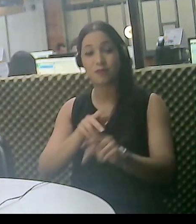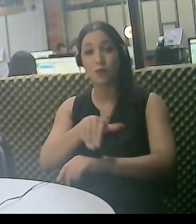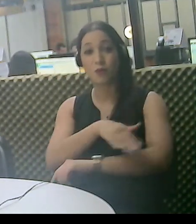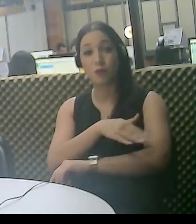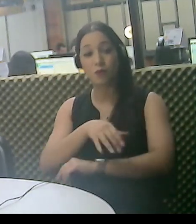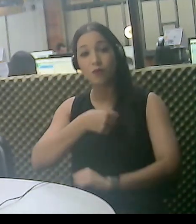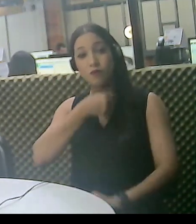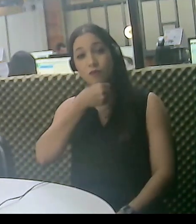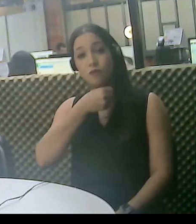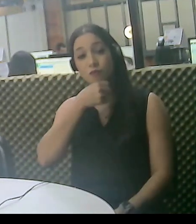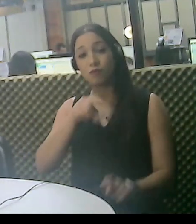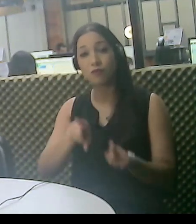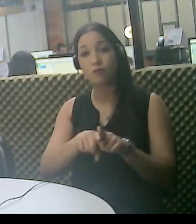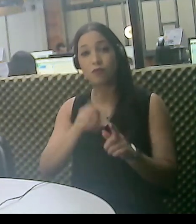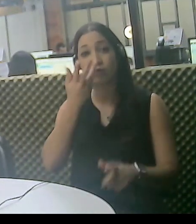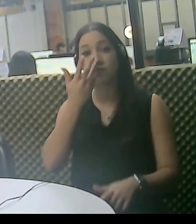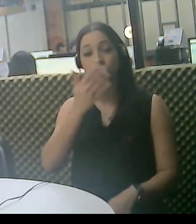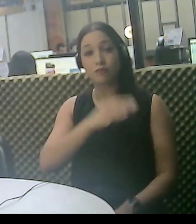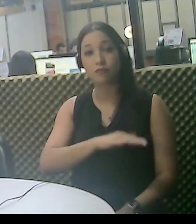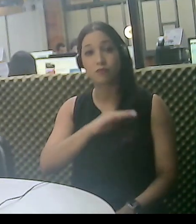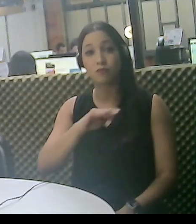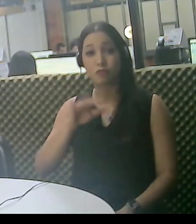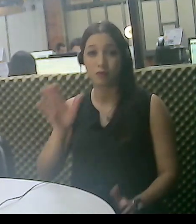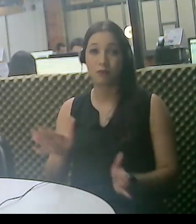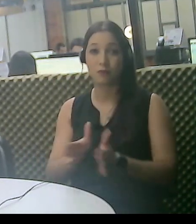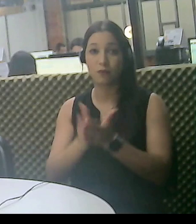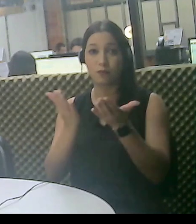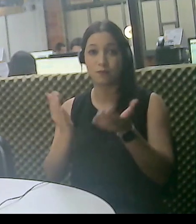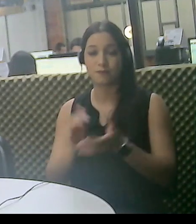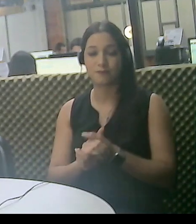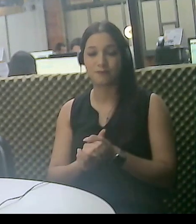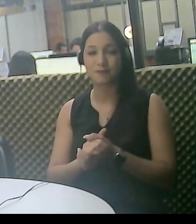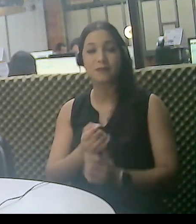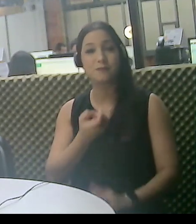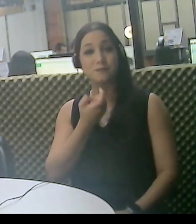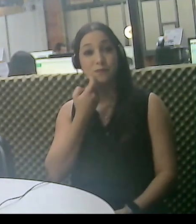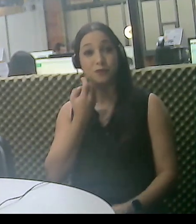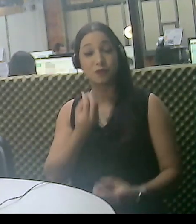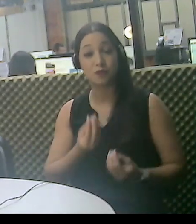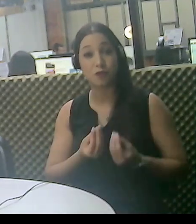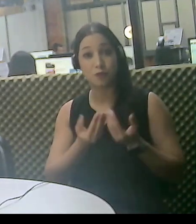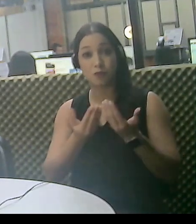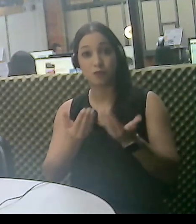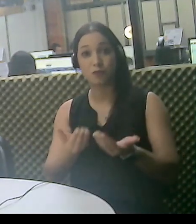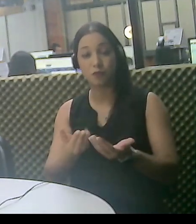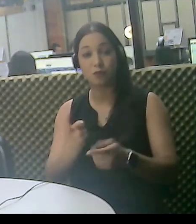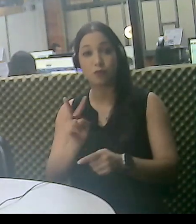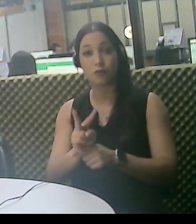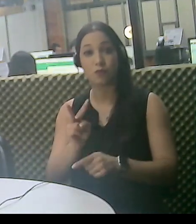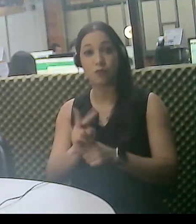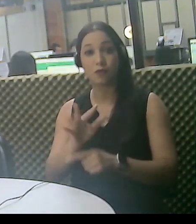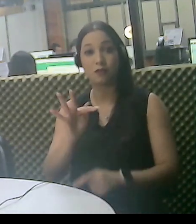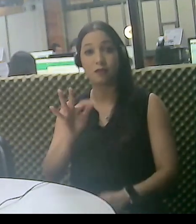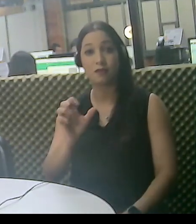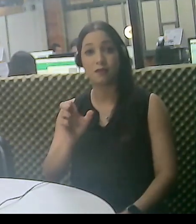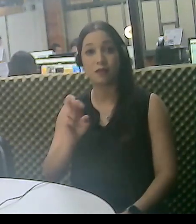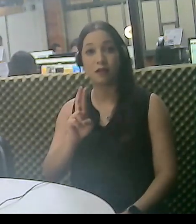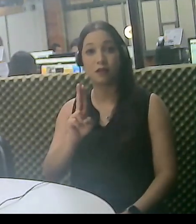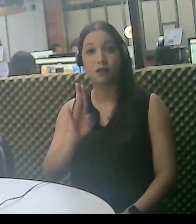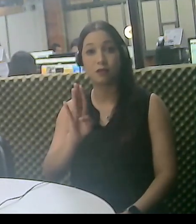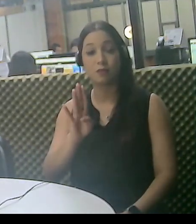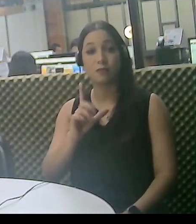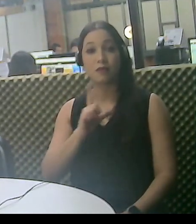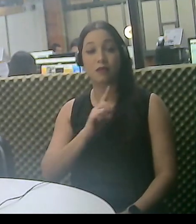os idosos e as crianças em vulnerabilidade. Os peixes doados foram criados e cuidados pela FERUB, que